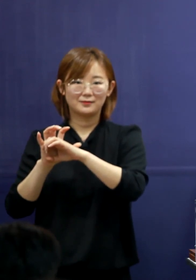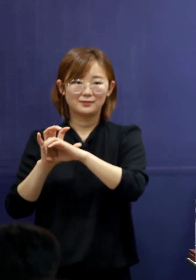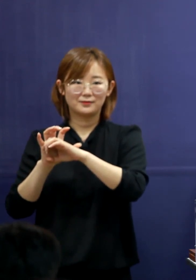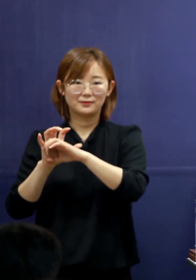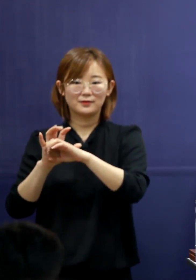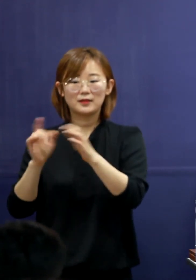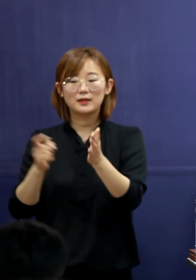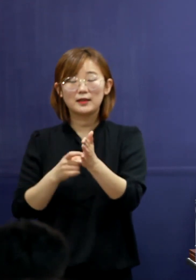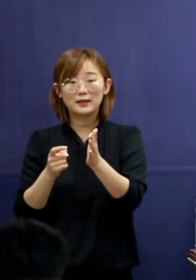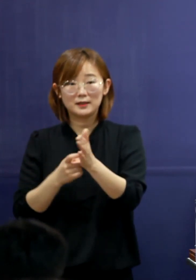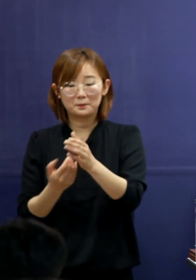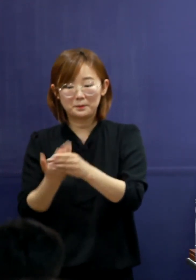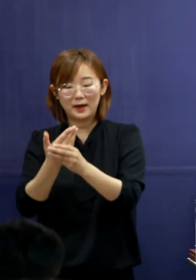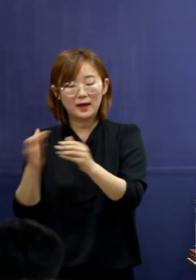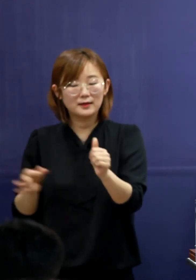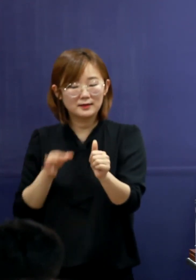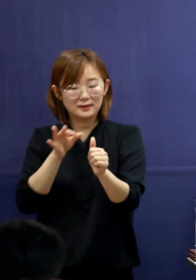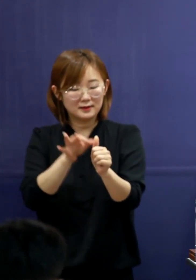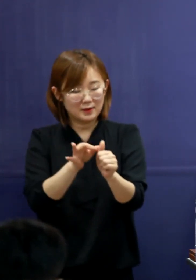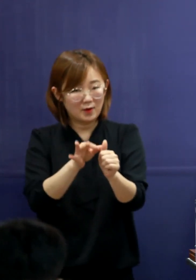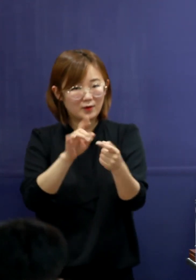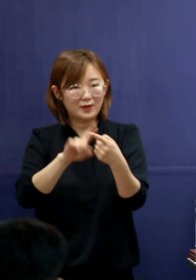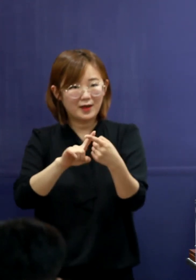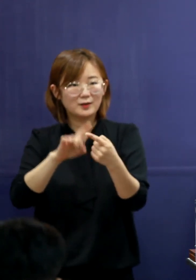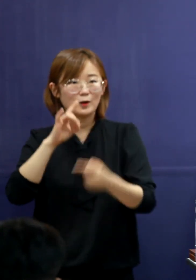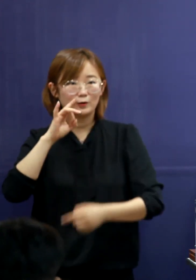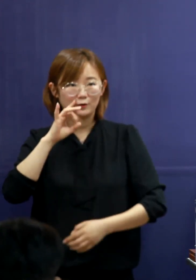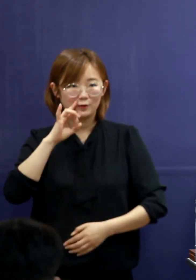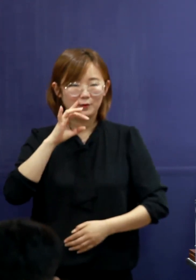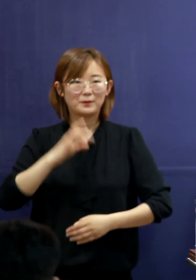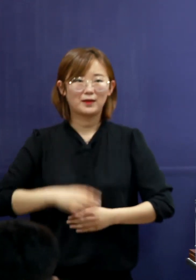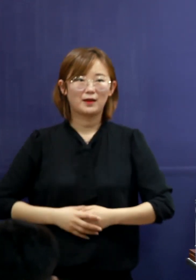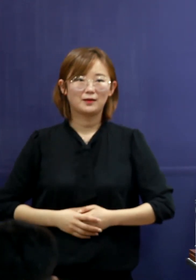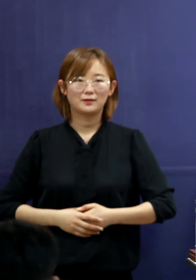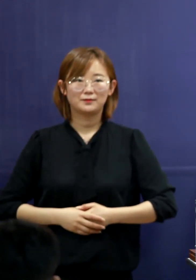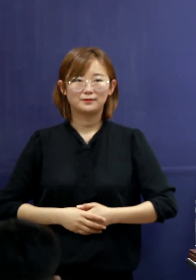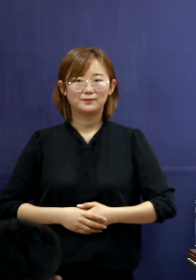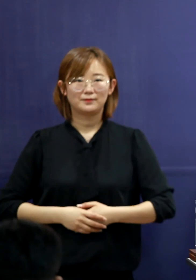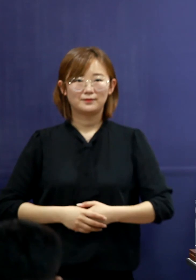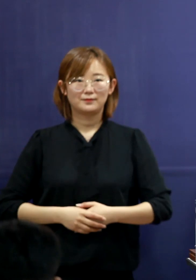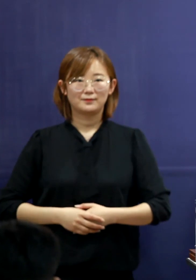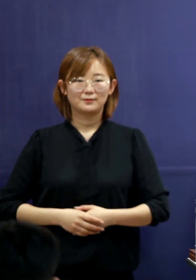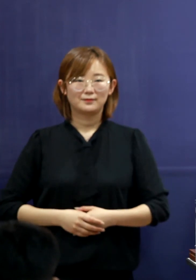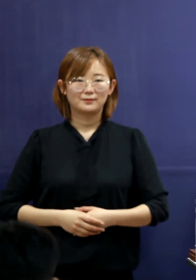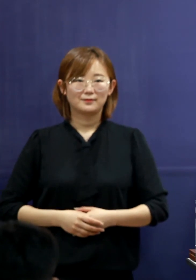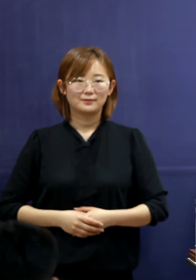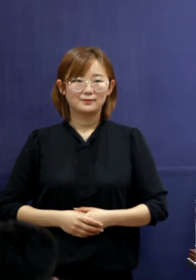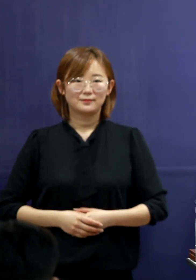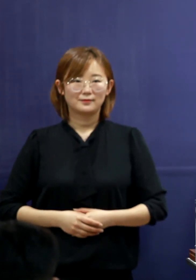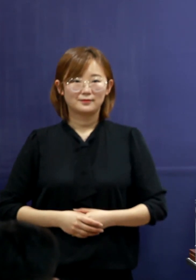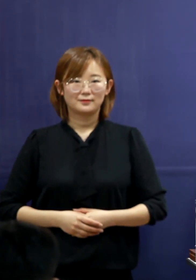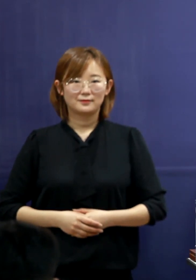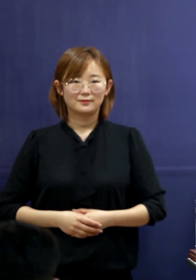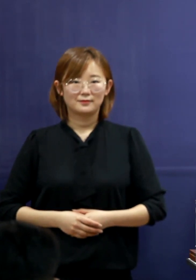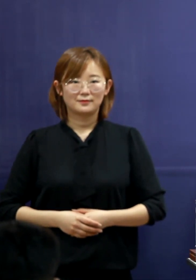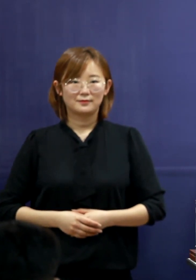대한 지원금 관련해서 여쭤보려고요. 지금들